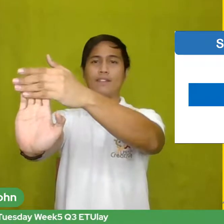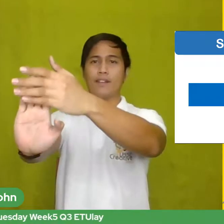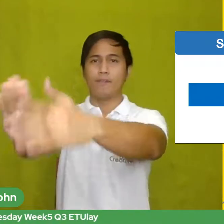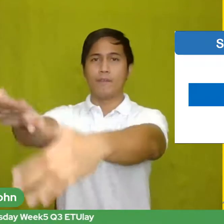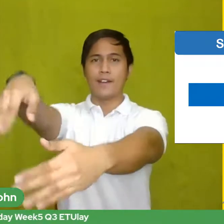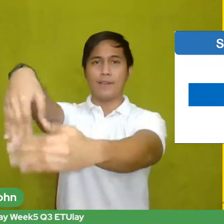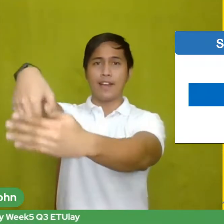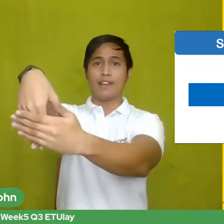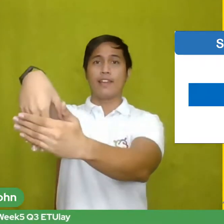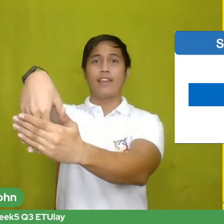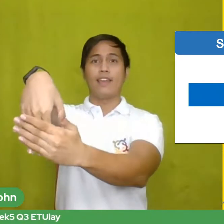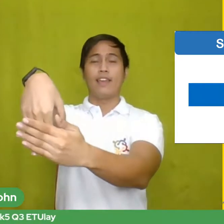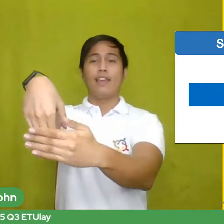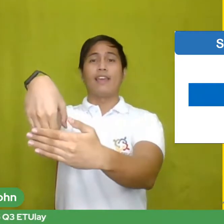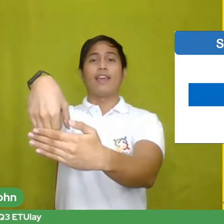1, 2, 3, 4, 5, 6, 7, 8. Baba naman.